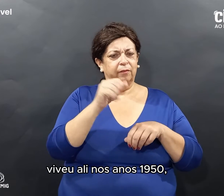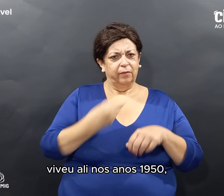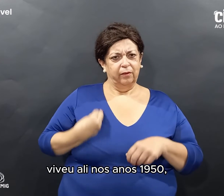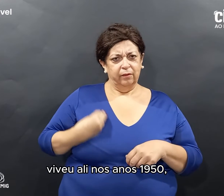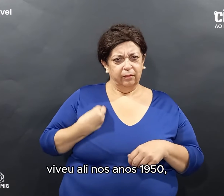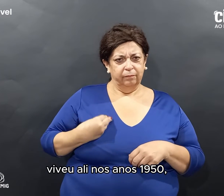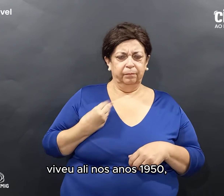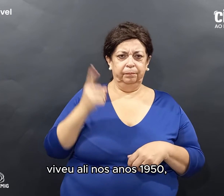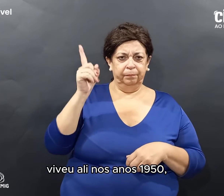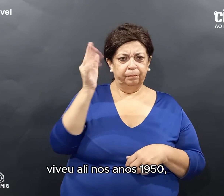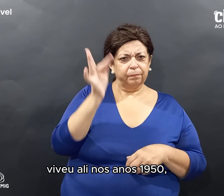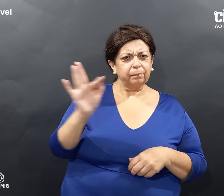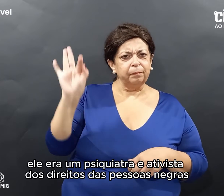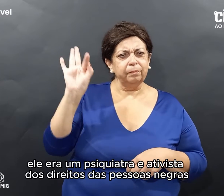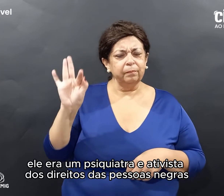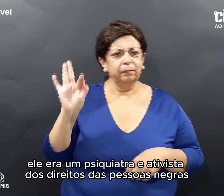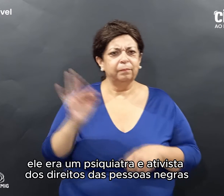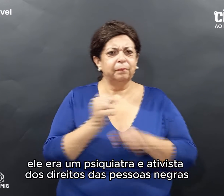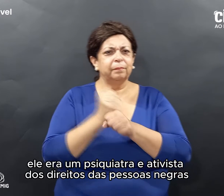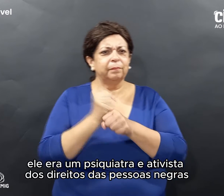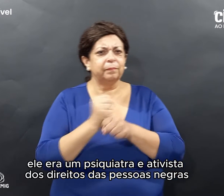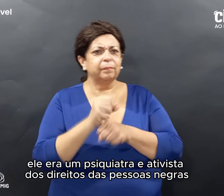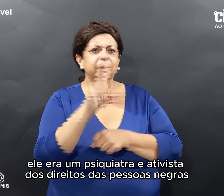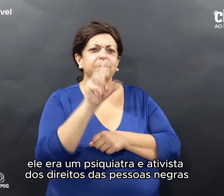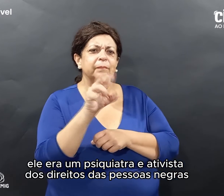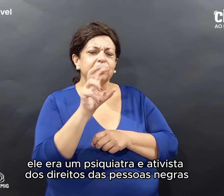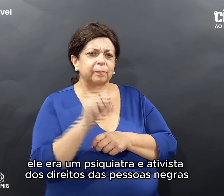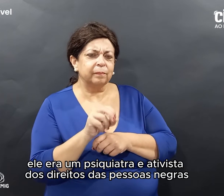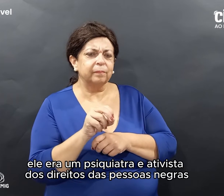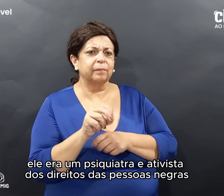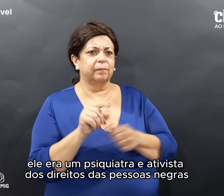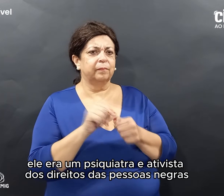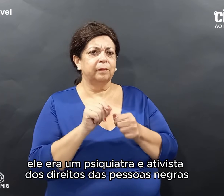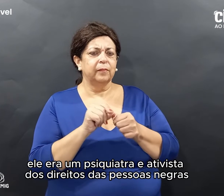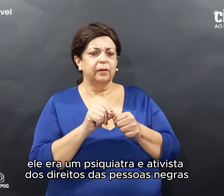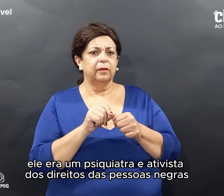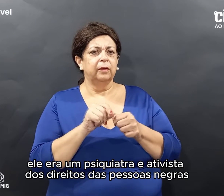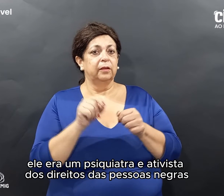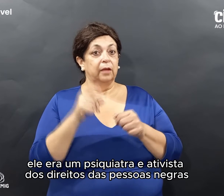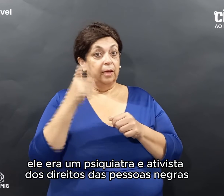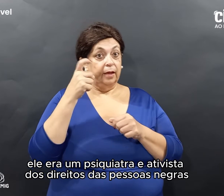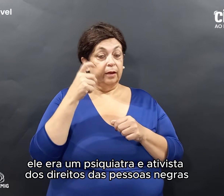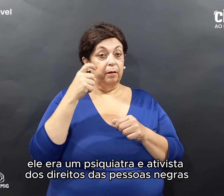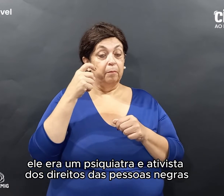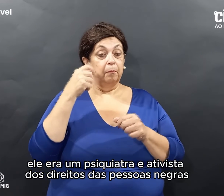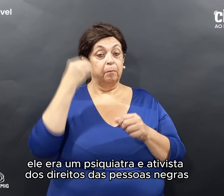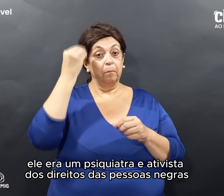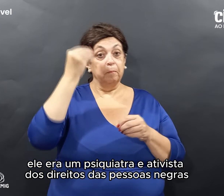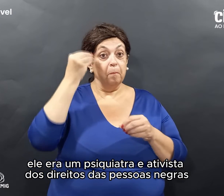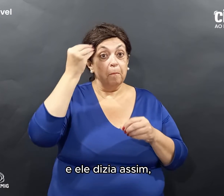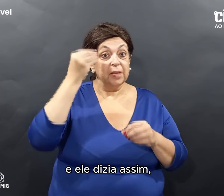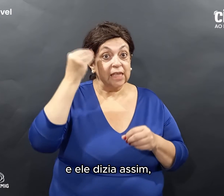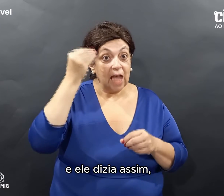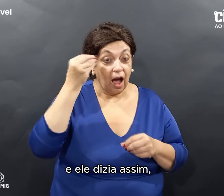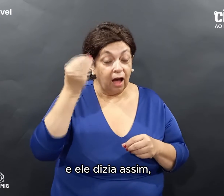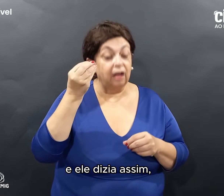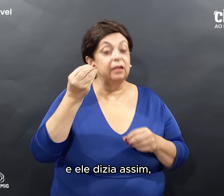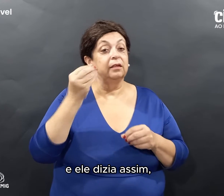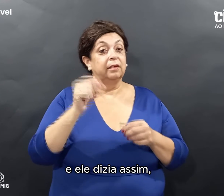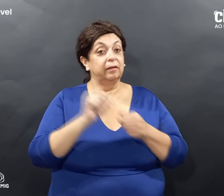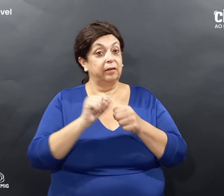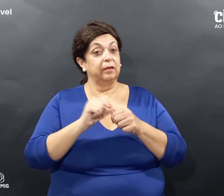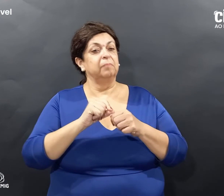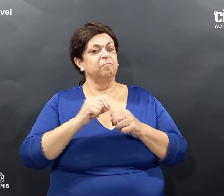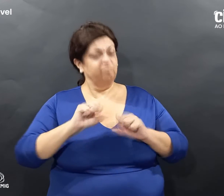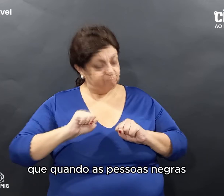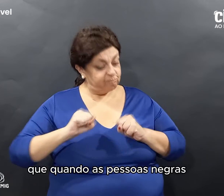anos 50, ele era um psiquiatra e ativista, né, dos direitos das pessoas negras. E ele dizia